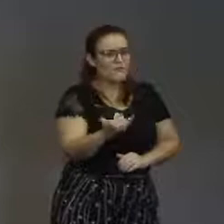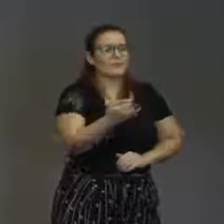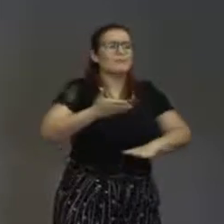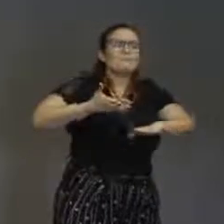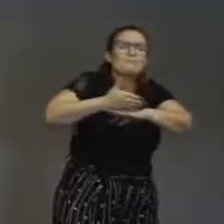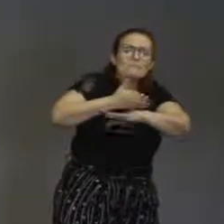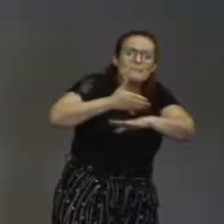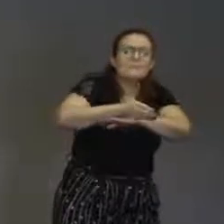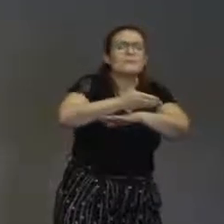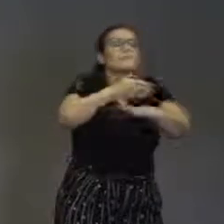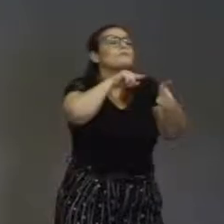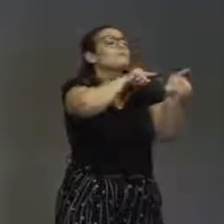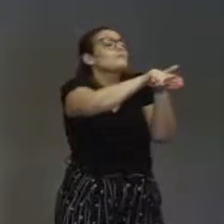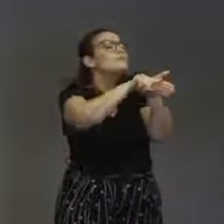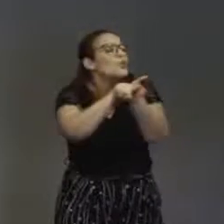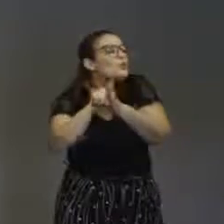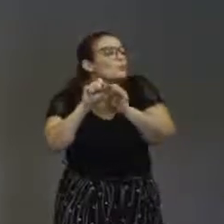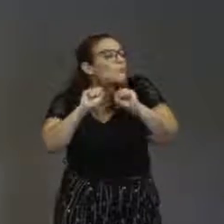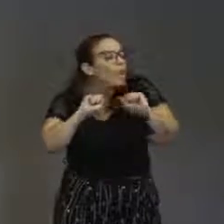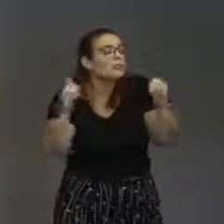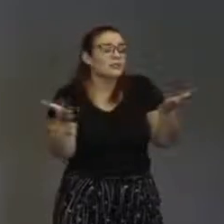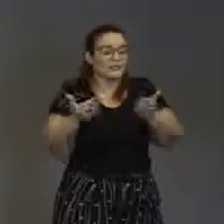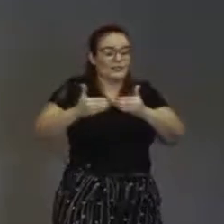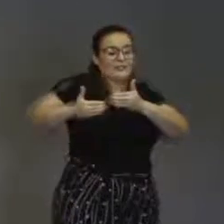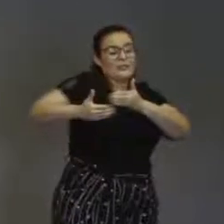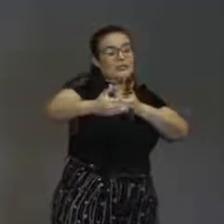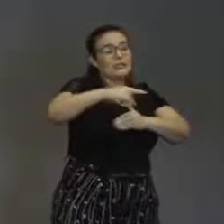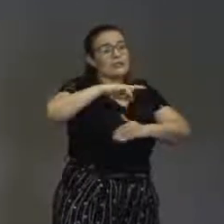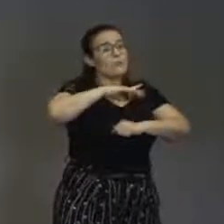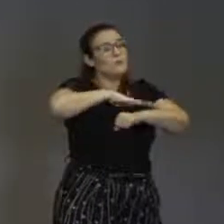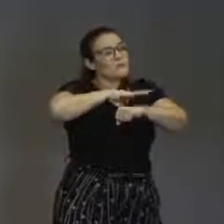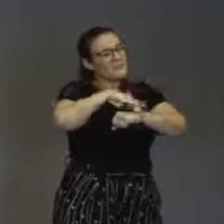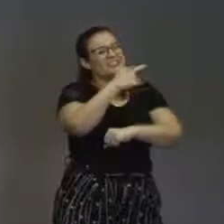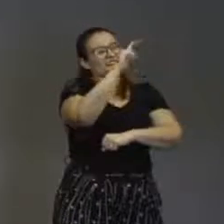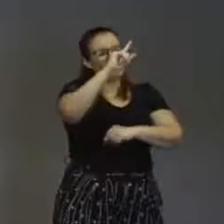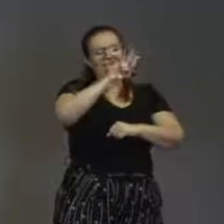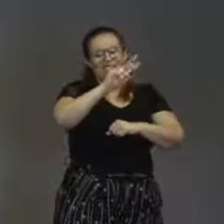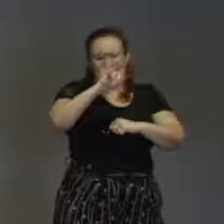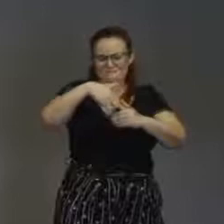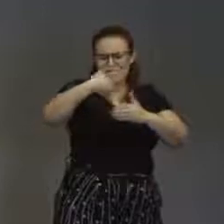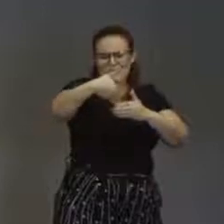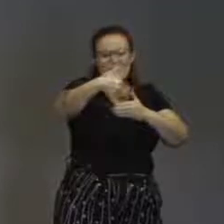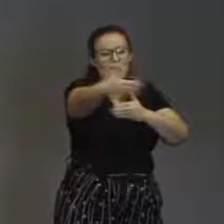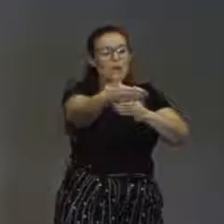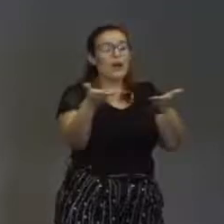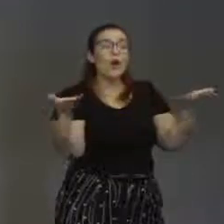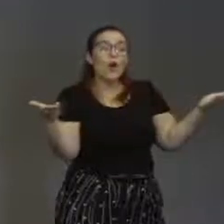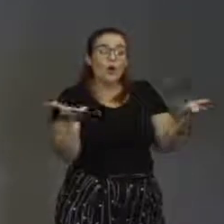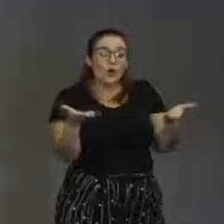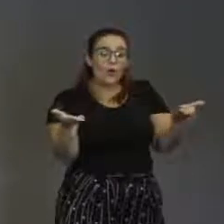participem, perguntem, e daqui para frente vamos ter outros momentos como esse. Vocês podem ver que hoje